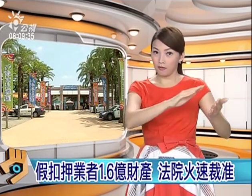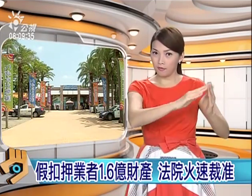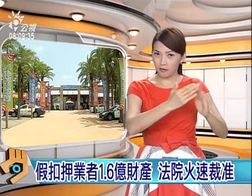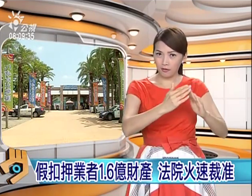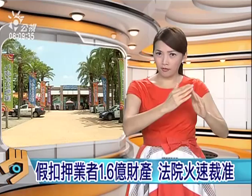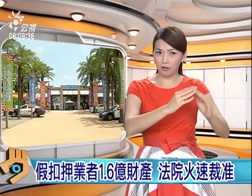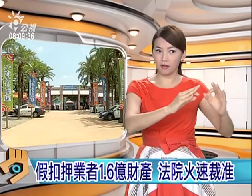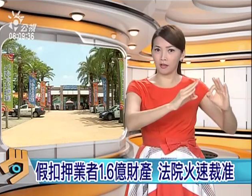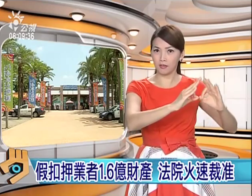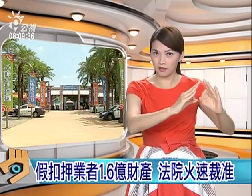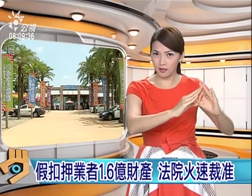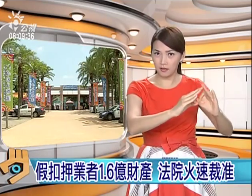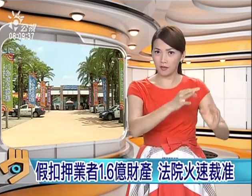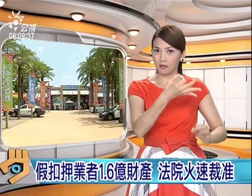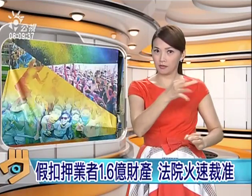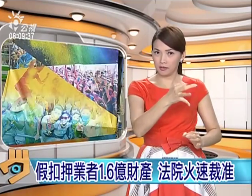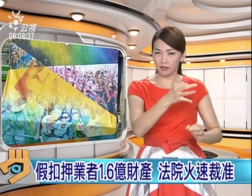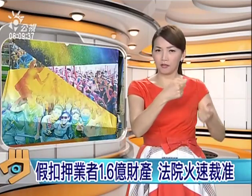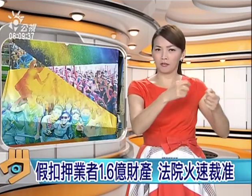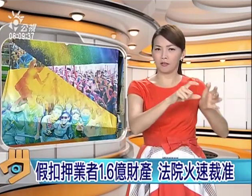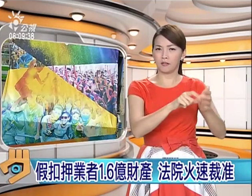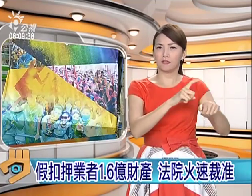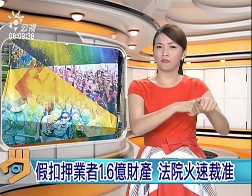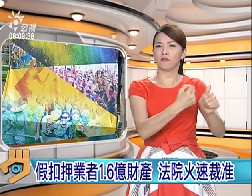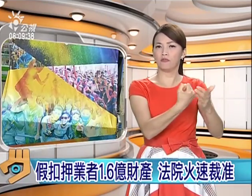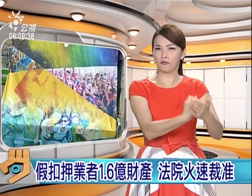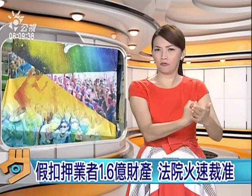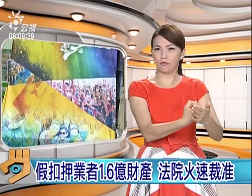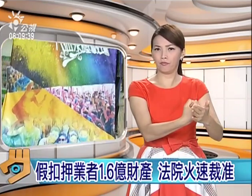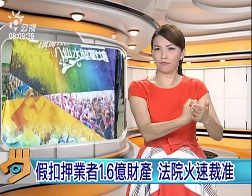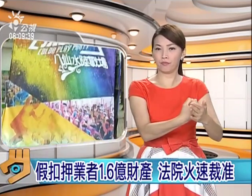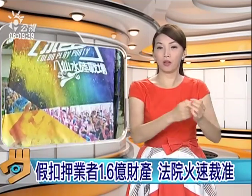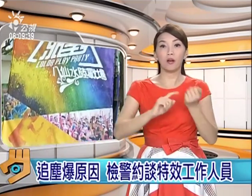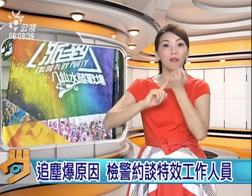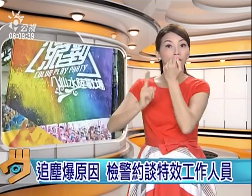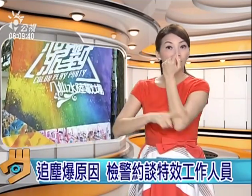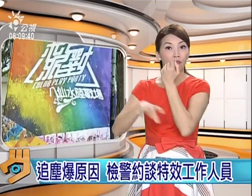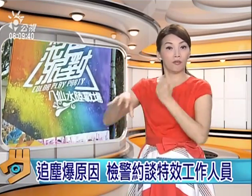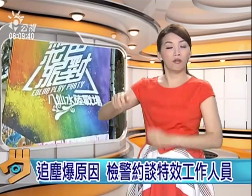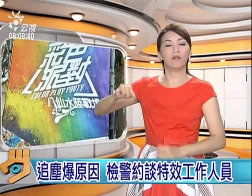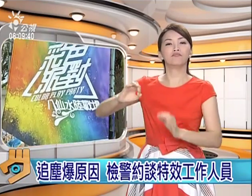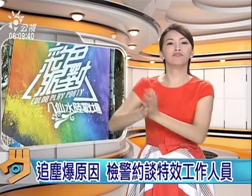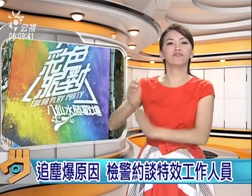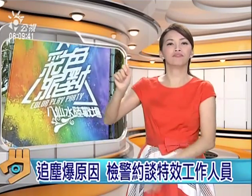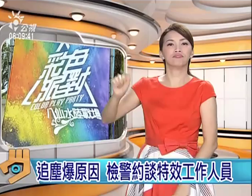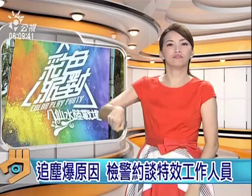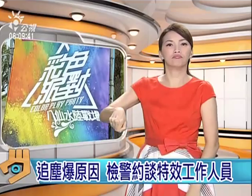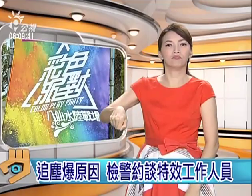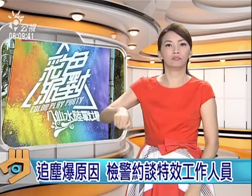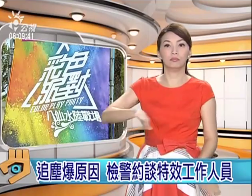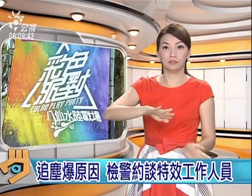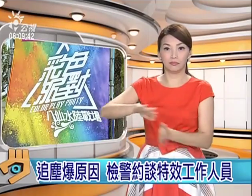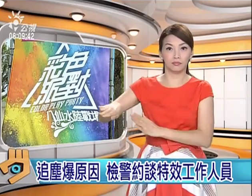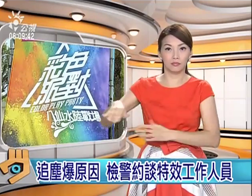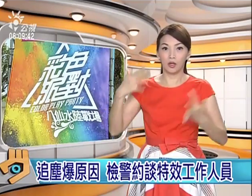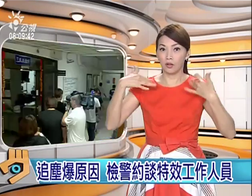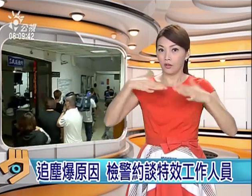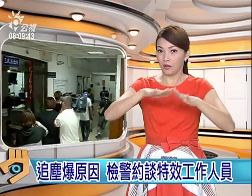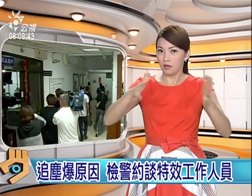准了。而另一方面，检警昨天也约谈了5名特效的工作